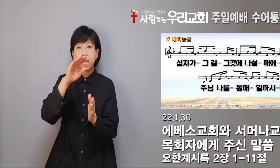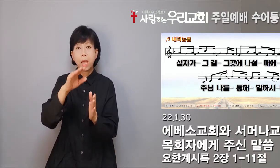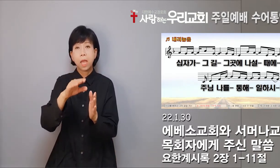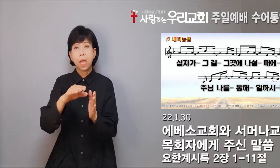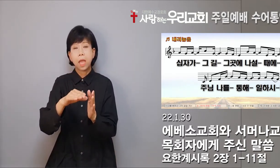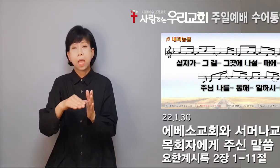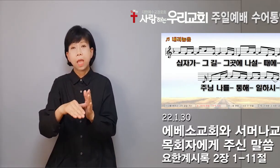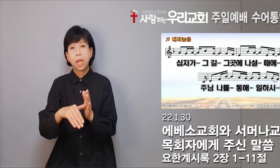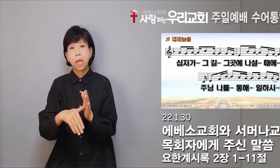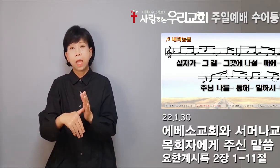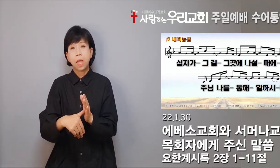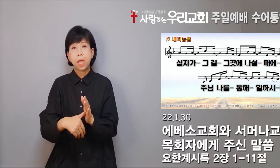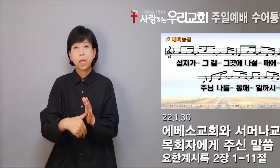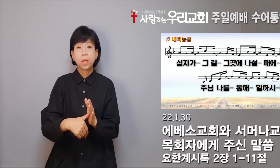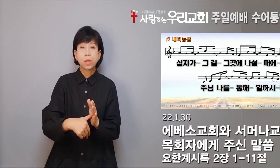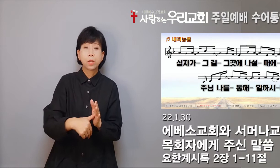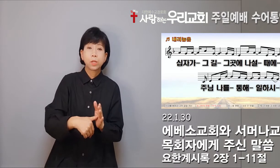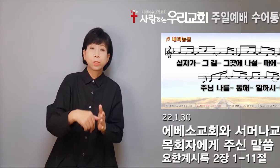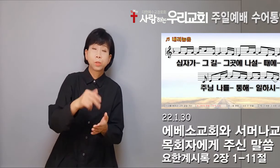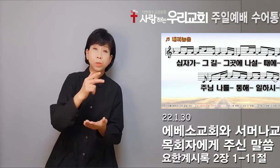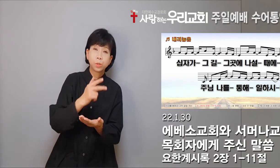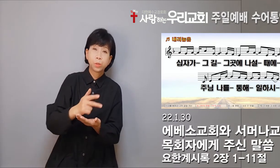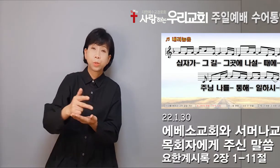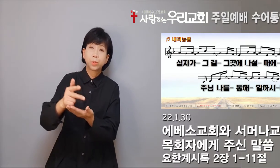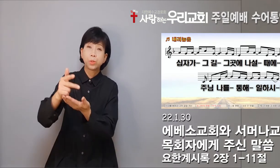때에 주